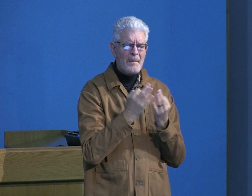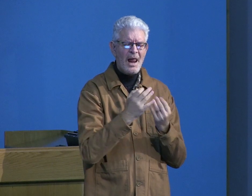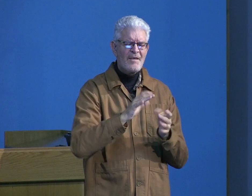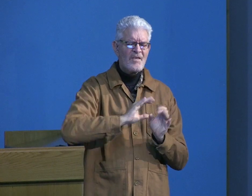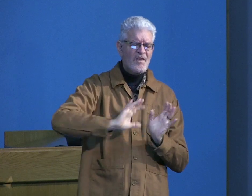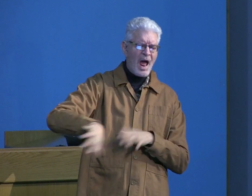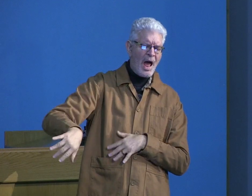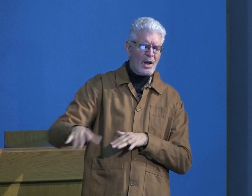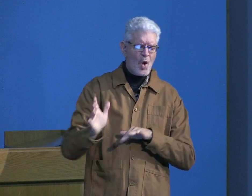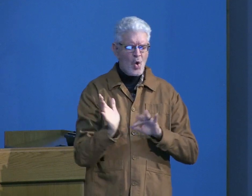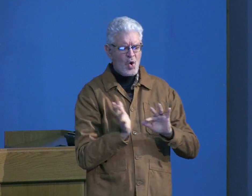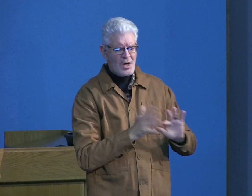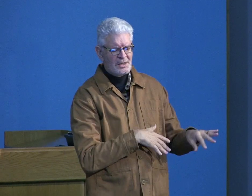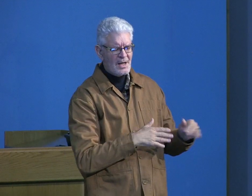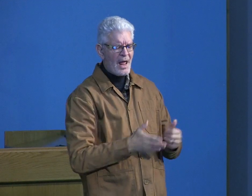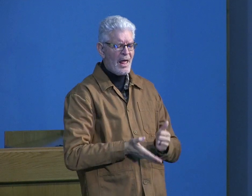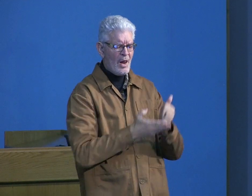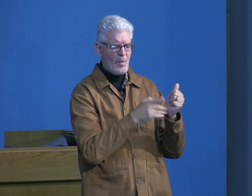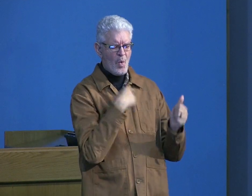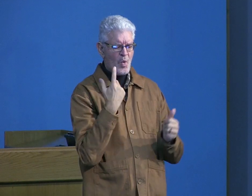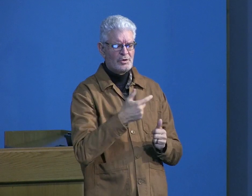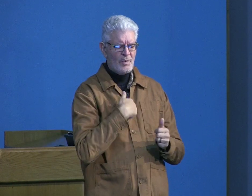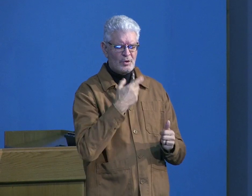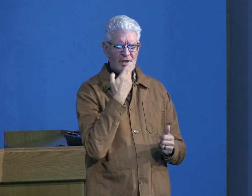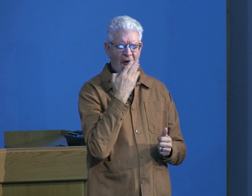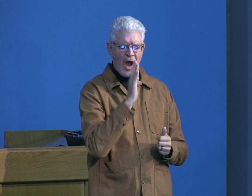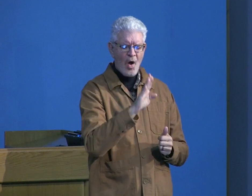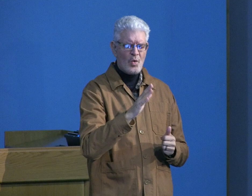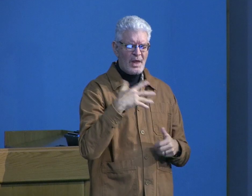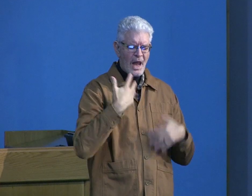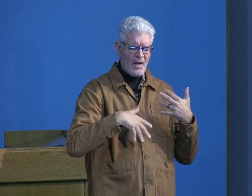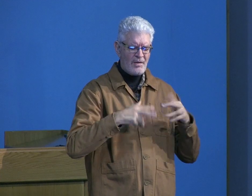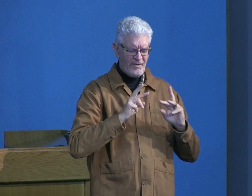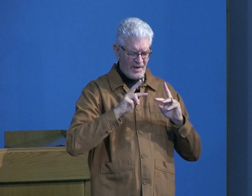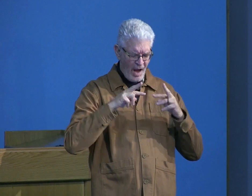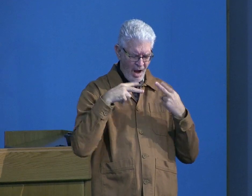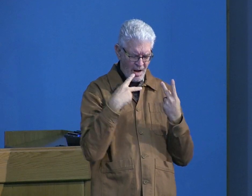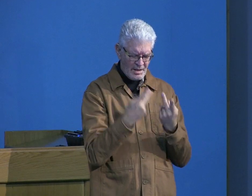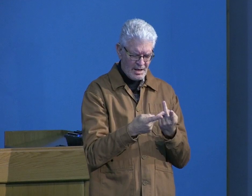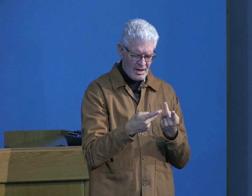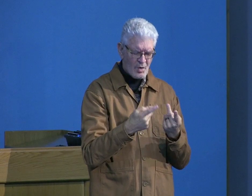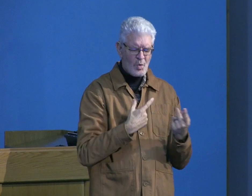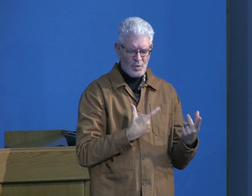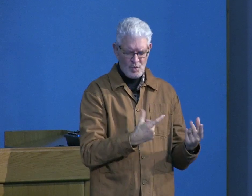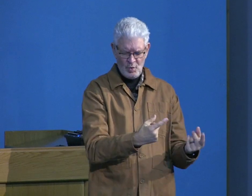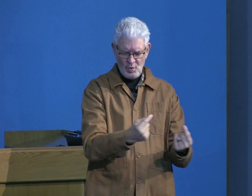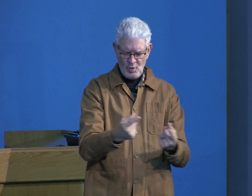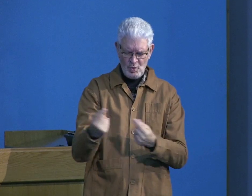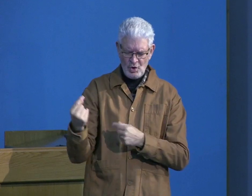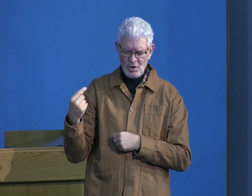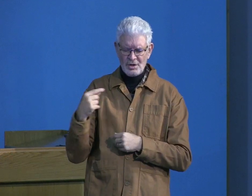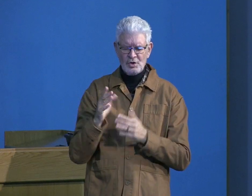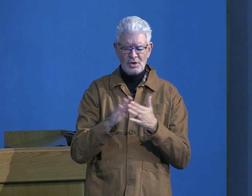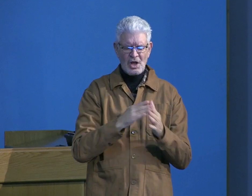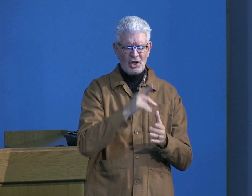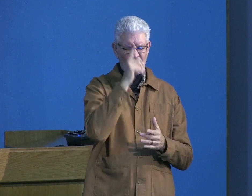ons families en op aarde nie sal verwaarloos nie, en dat ons houding sal verander, sodat ons kan doen,